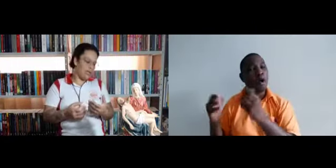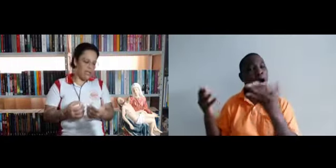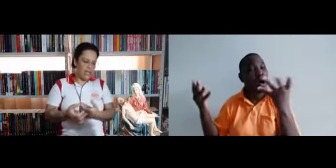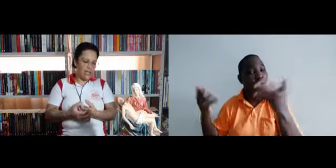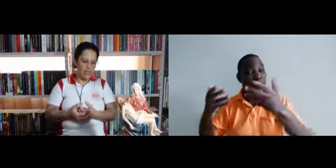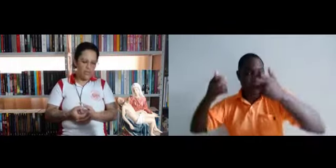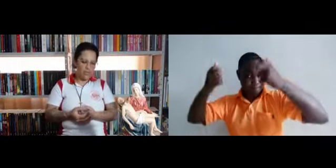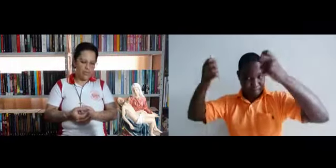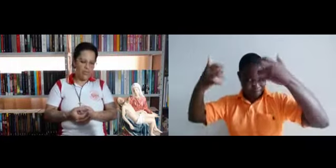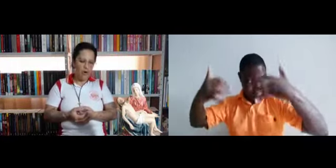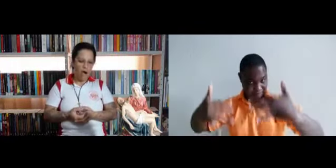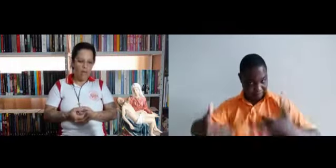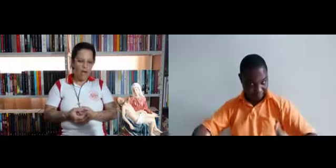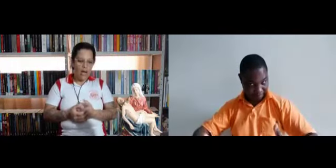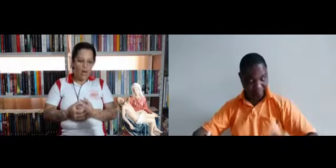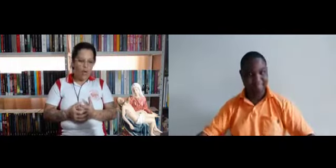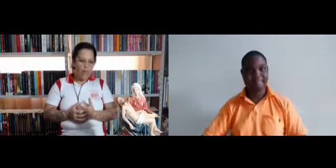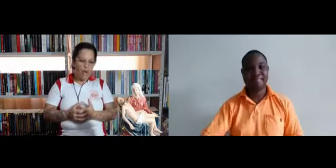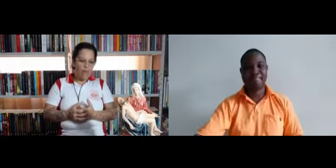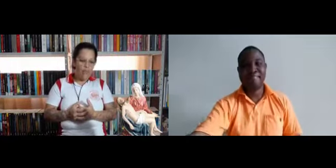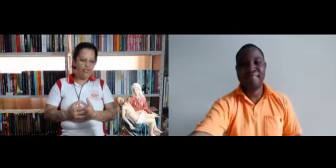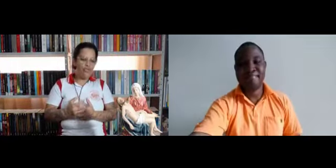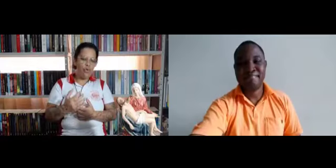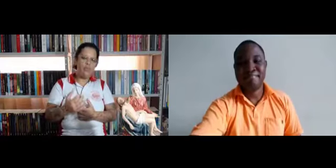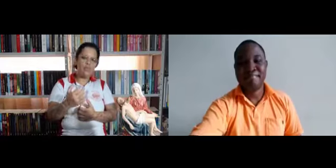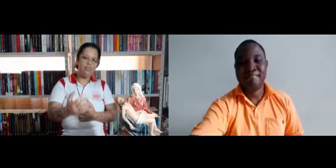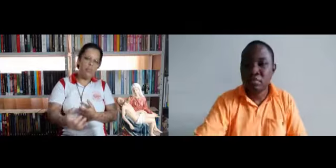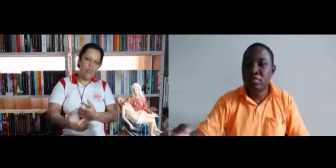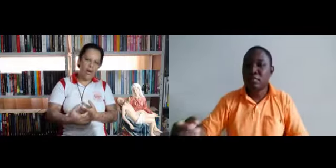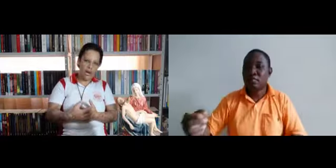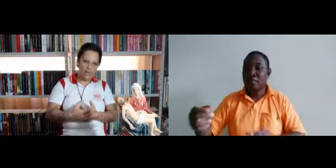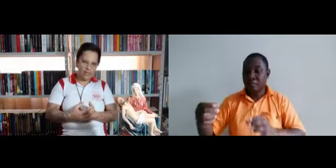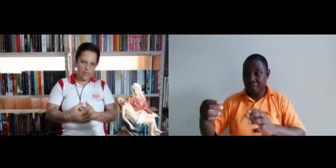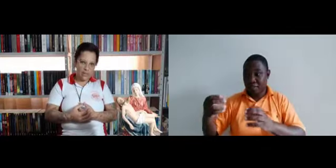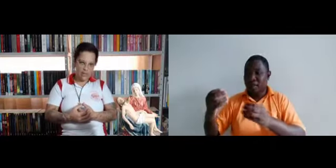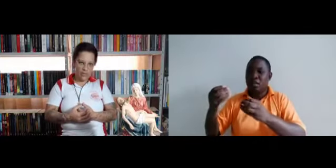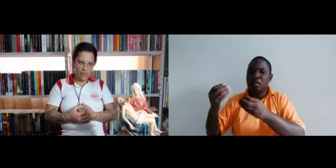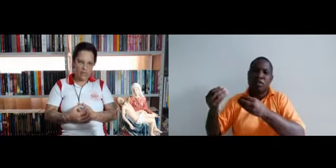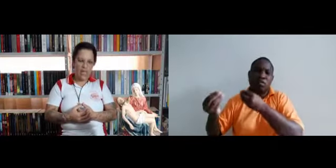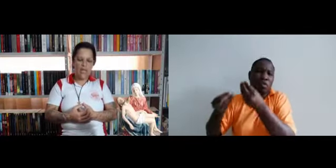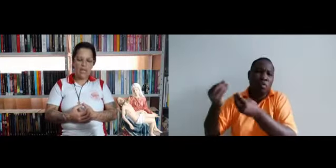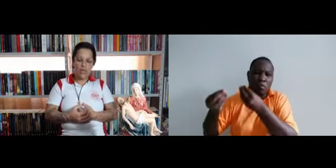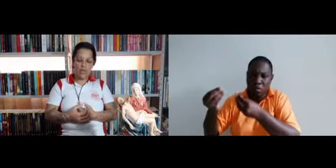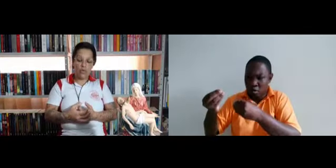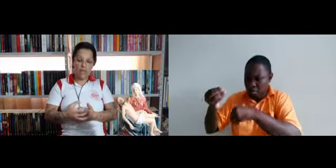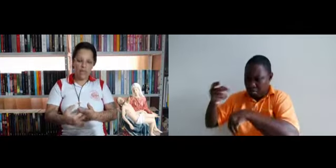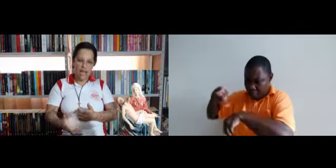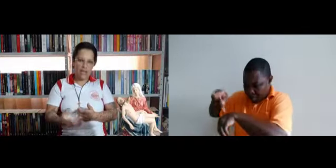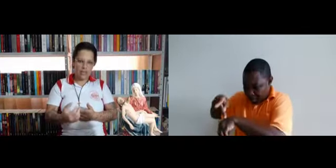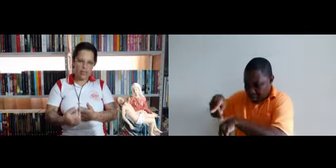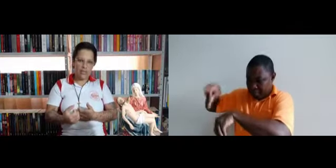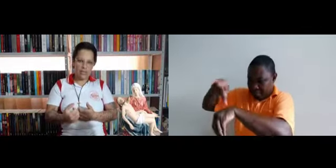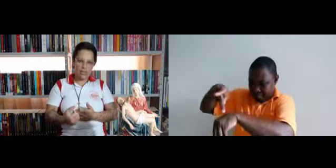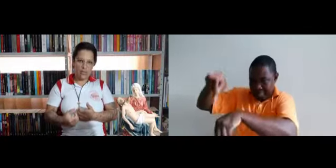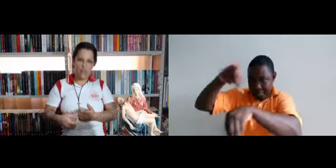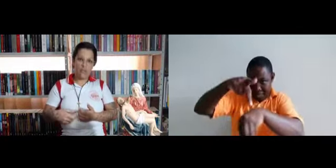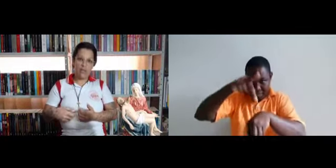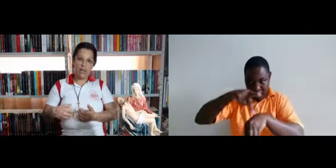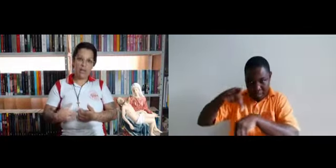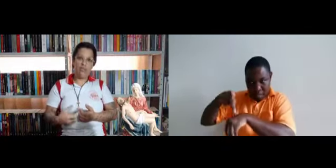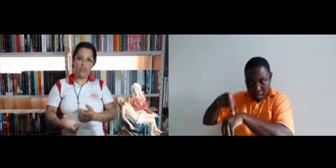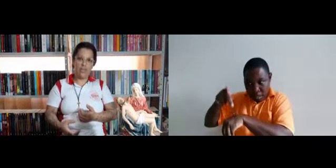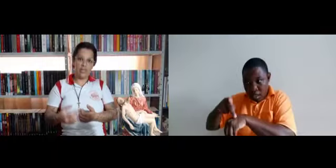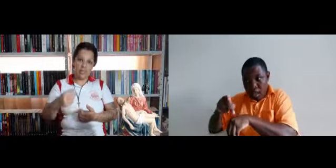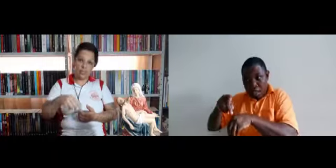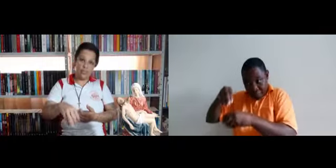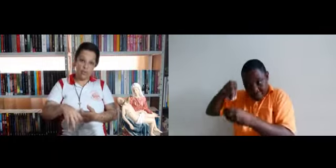Industrial, cada nação da sua forma, como ela buscou se impor às outras nações, né? E dominar as outras nações para